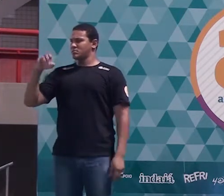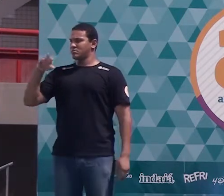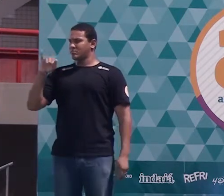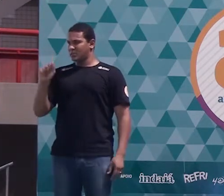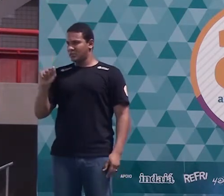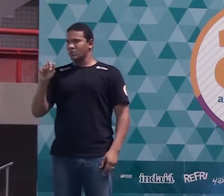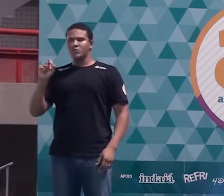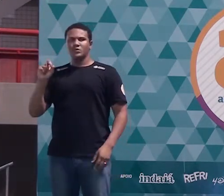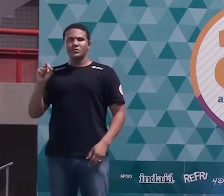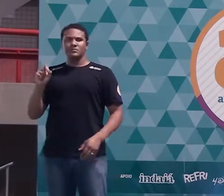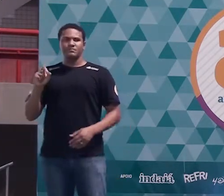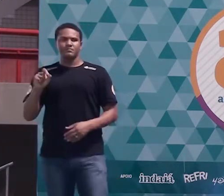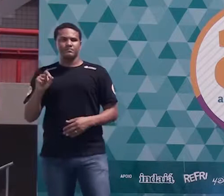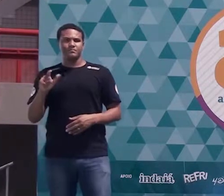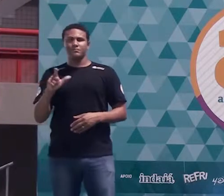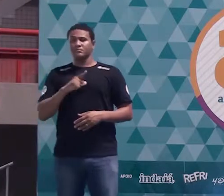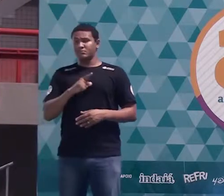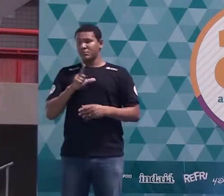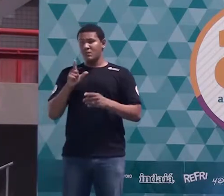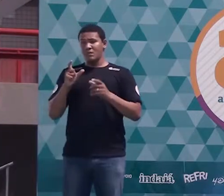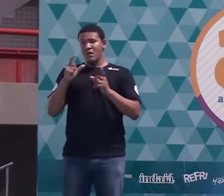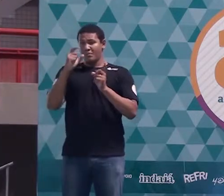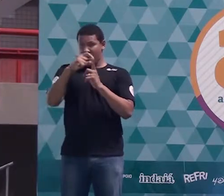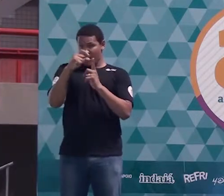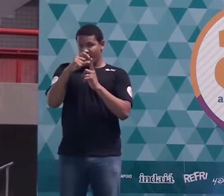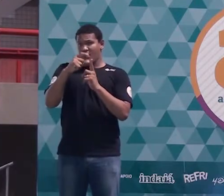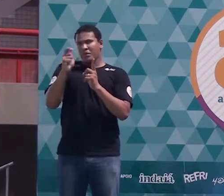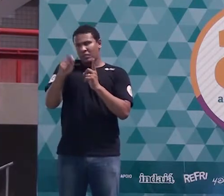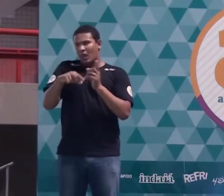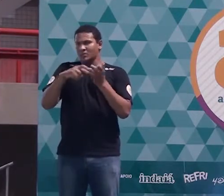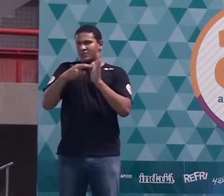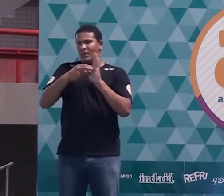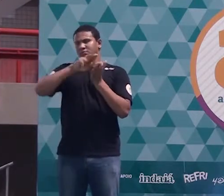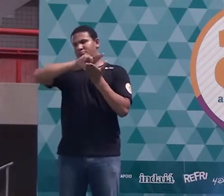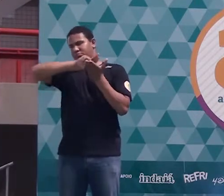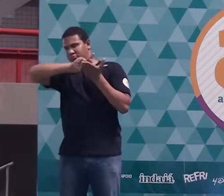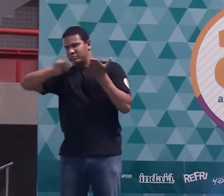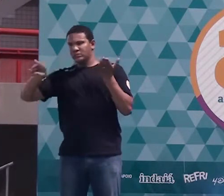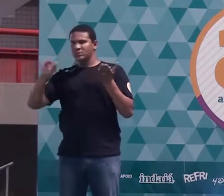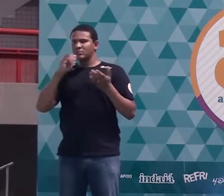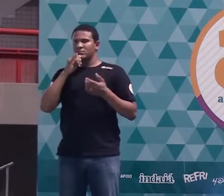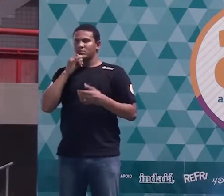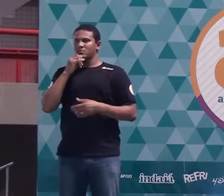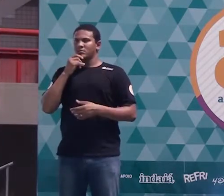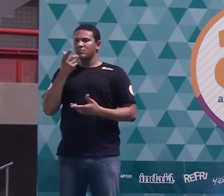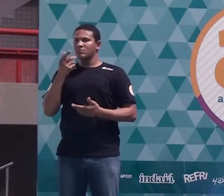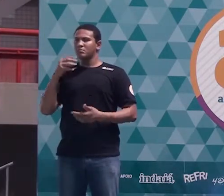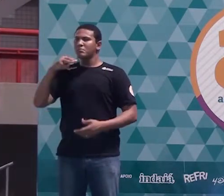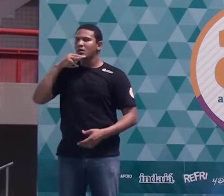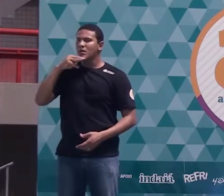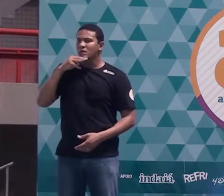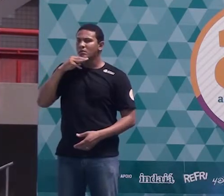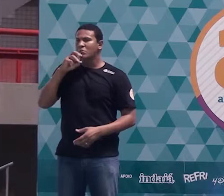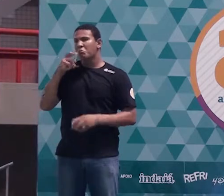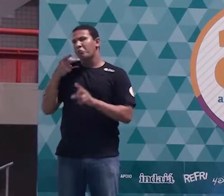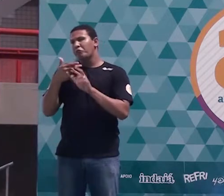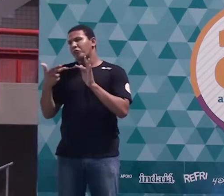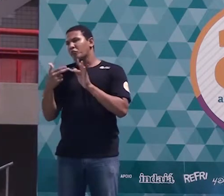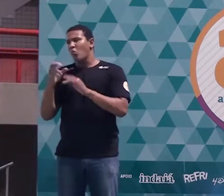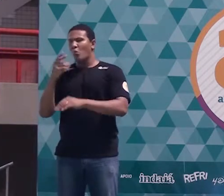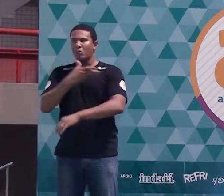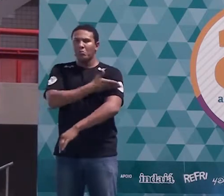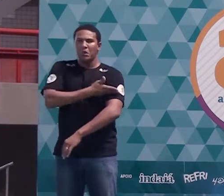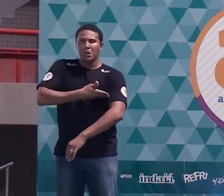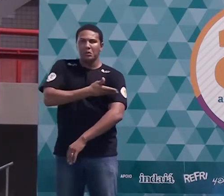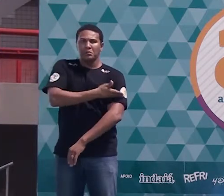Polissemia é quando uma palavra pode ter vários significados. Manga pode ser a fruta, pode